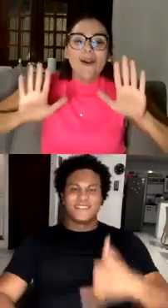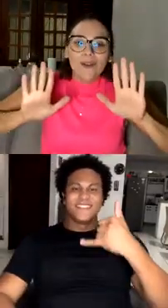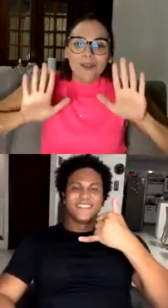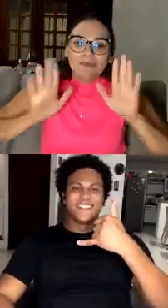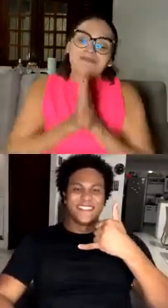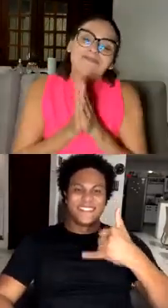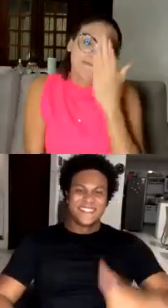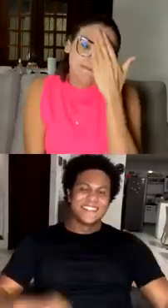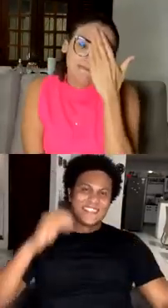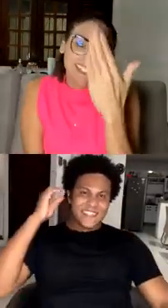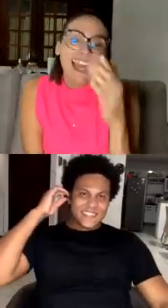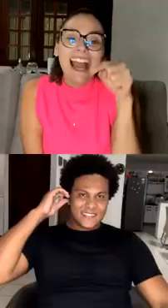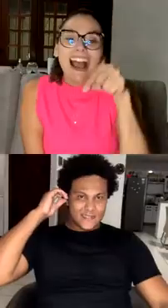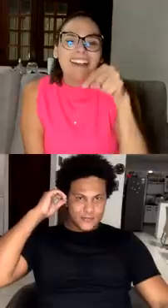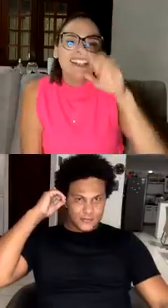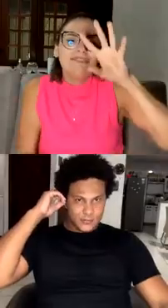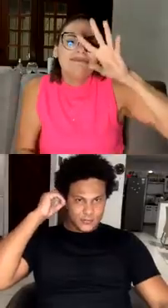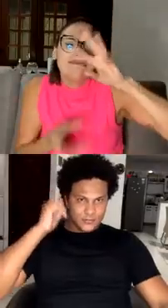Ó.